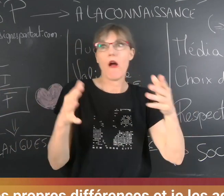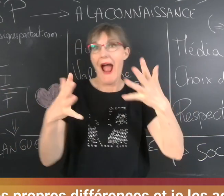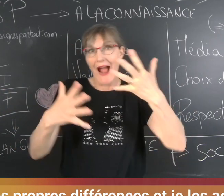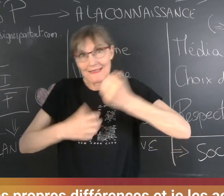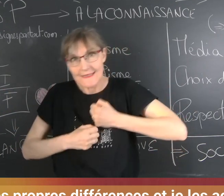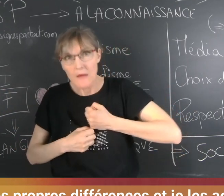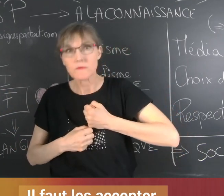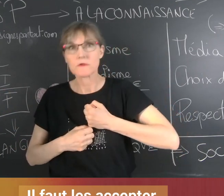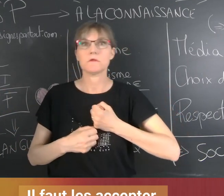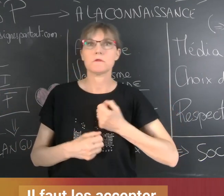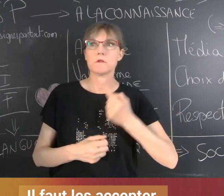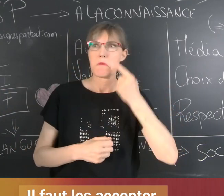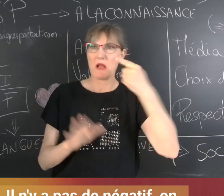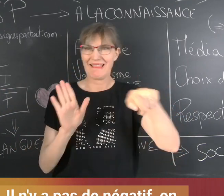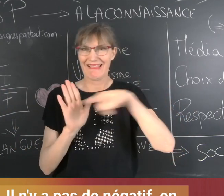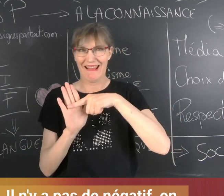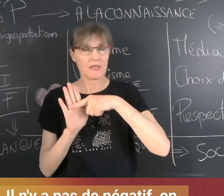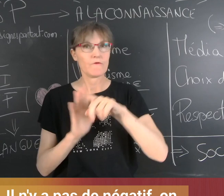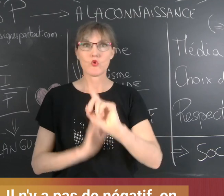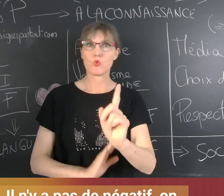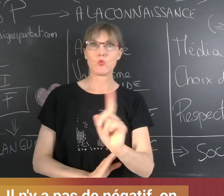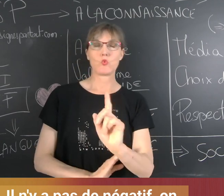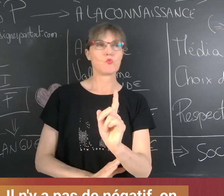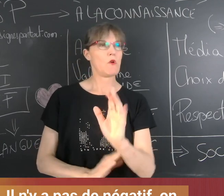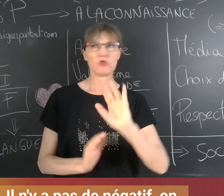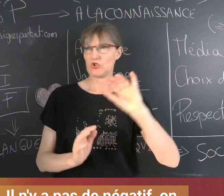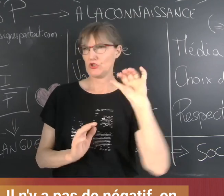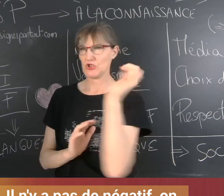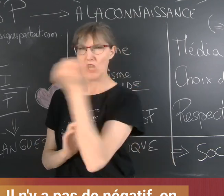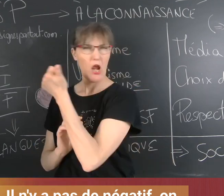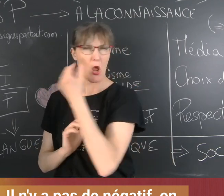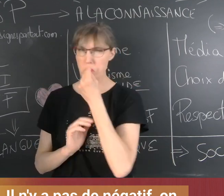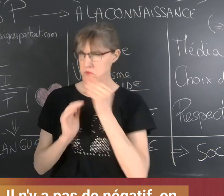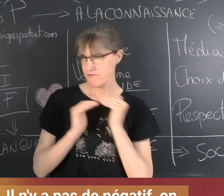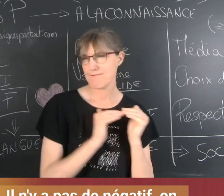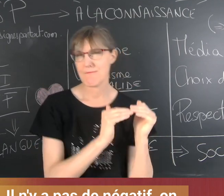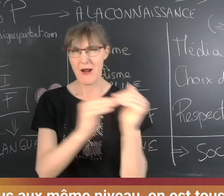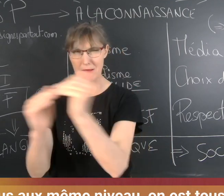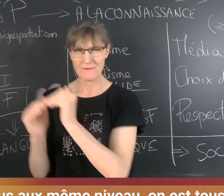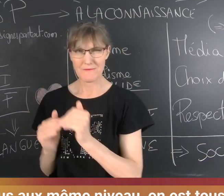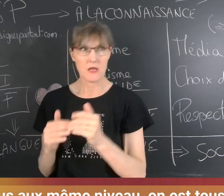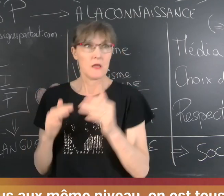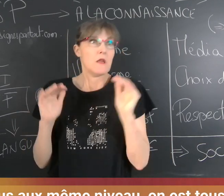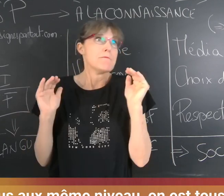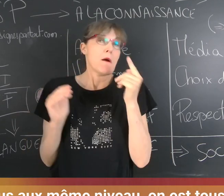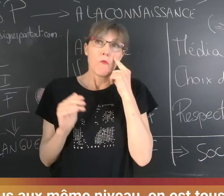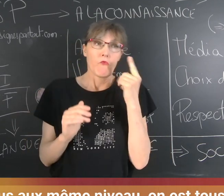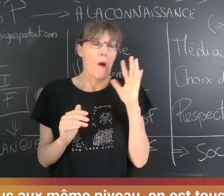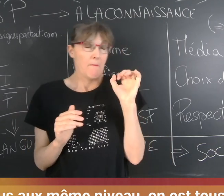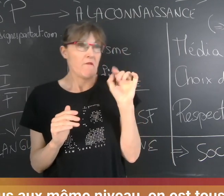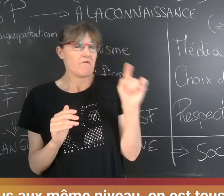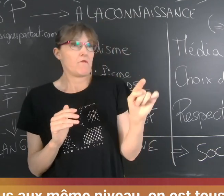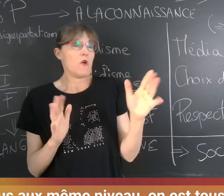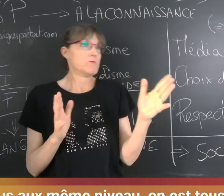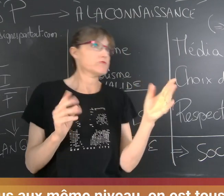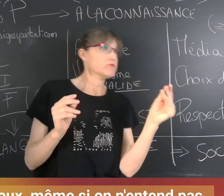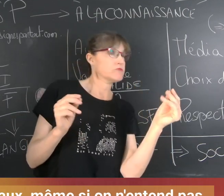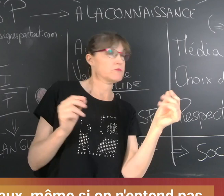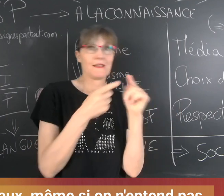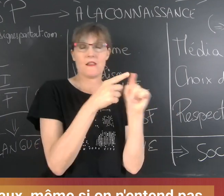propres différences et je les accepte, il faut les accepter. Il n'y a pas de négatif. On est tous au même,